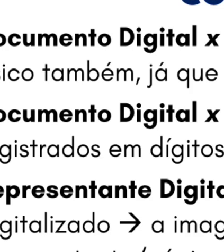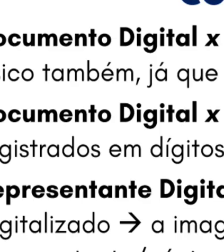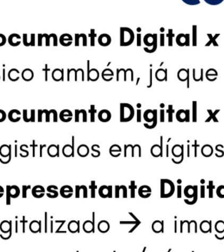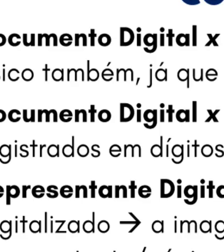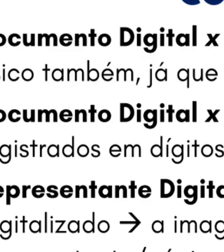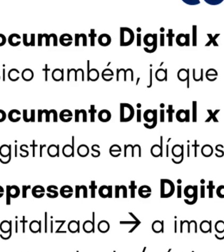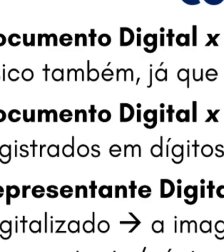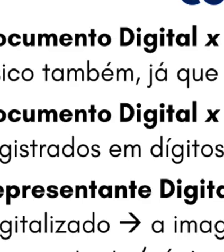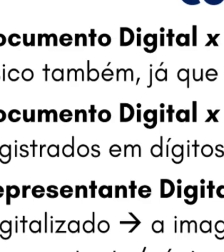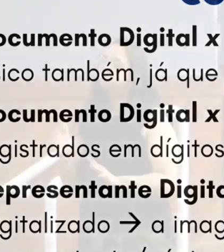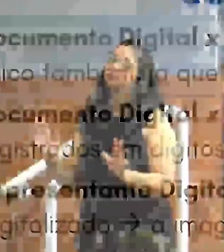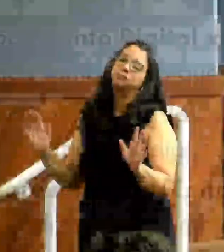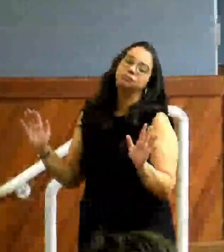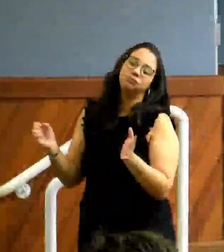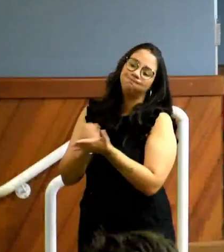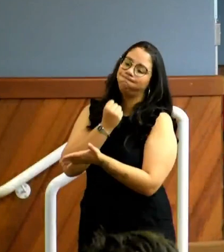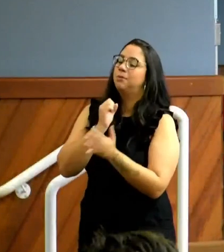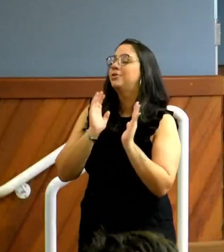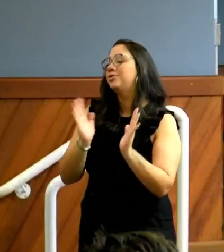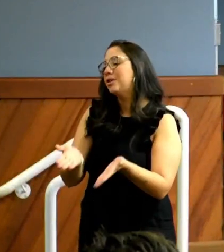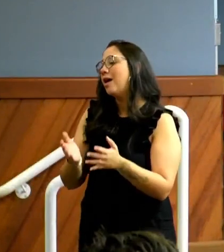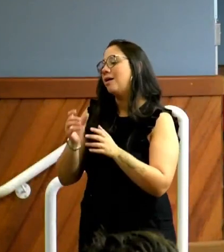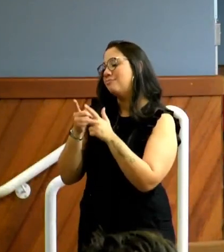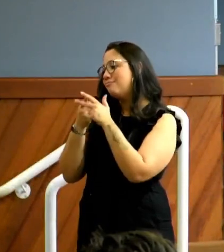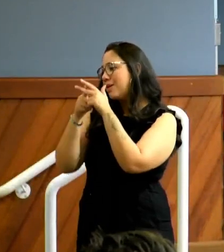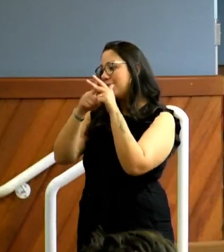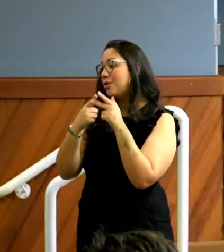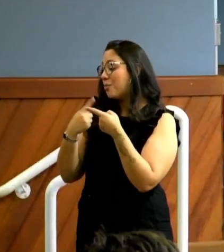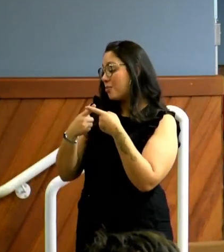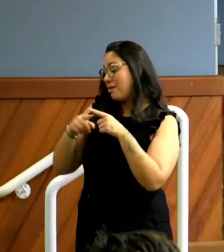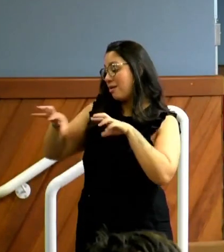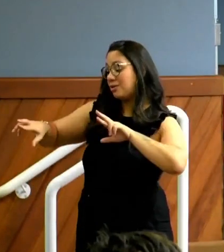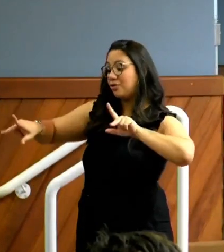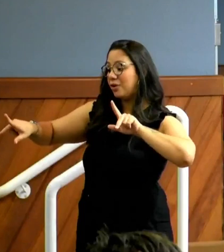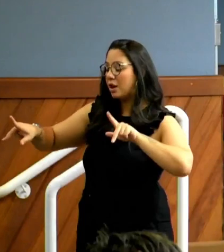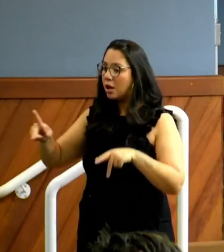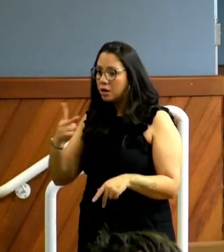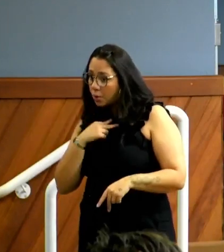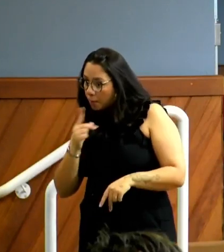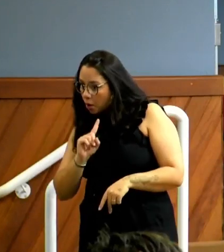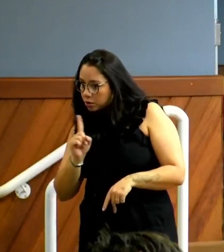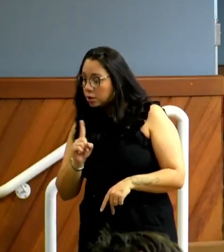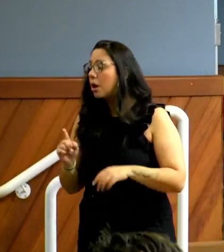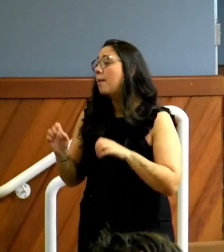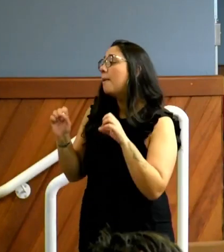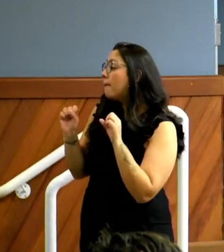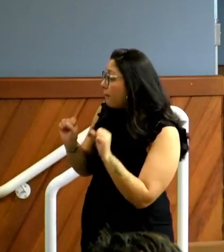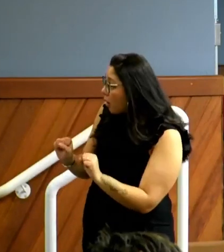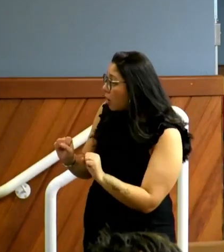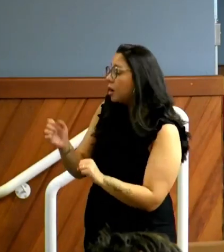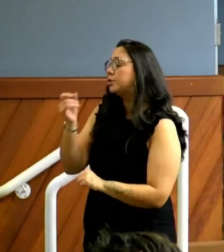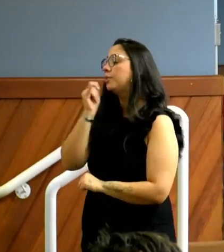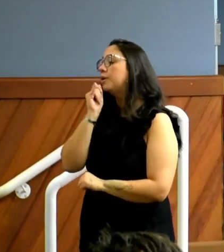melhor. Você acabou de adulterar teu documento. Porque ele não é desse jeito. Ah, mas não pode adulterar? Pode. Você vai colocar numa